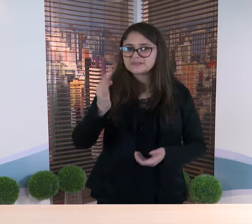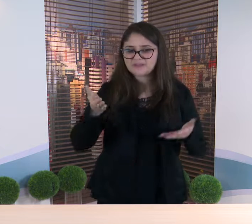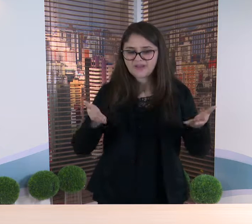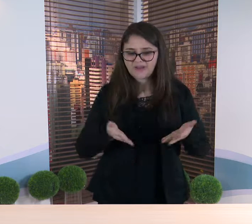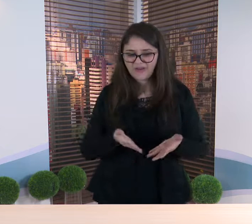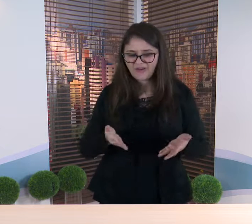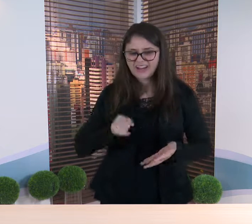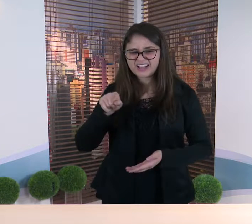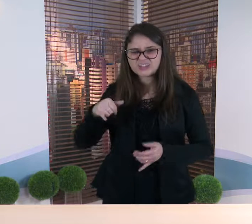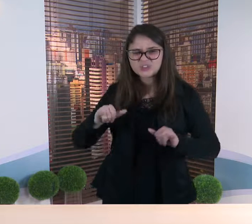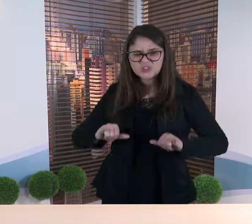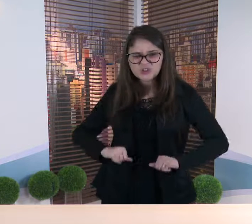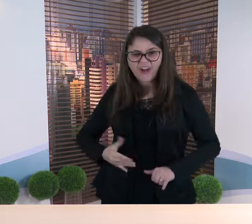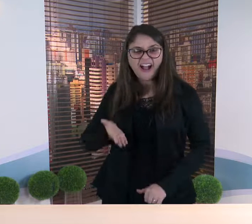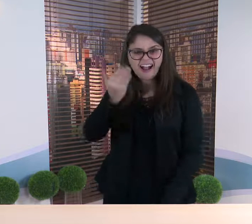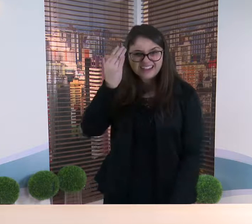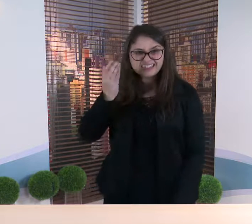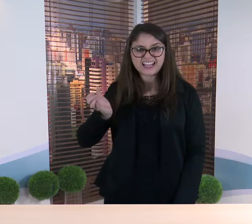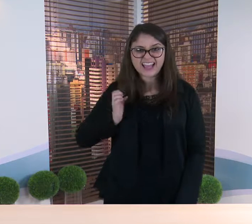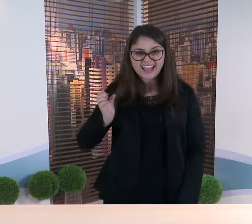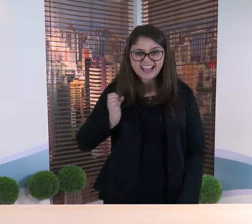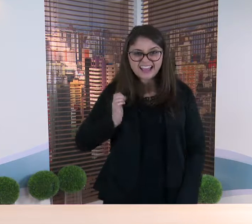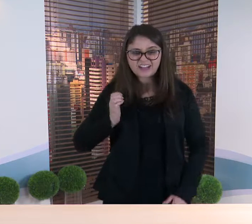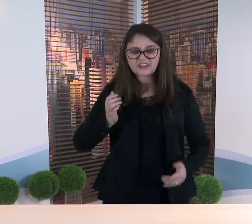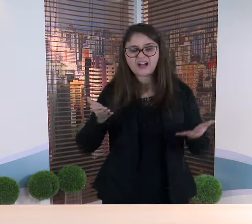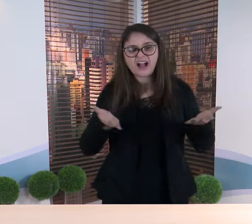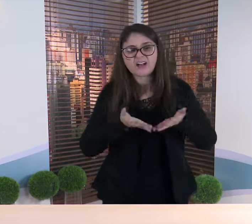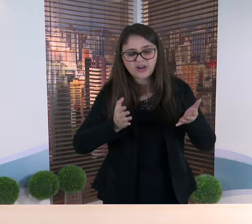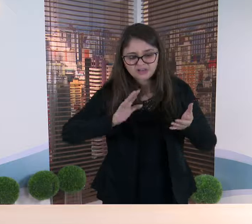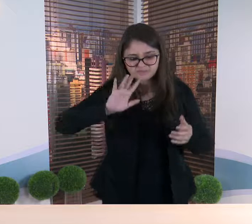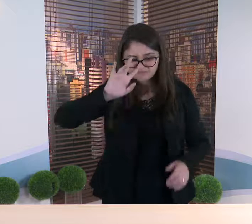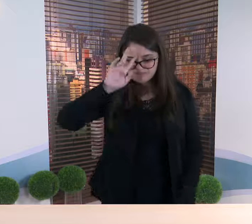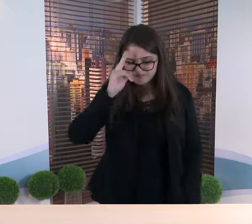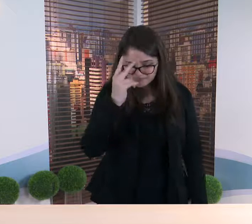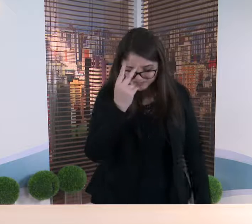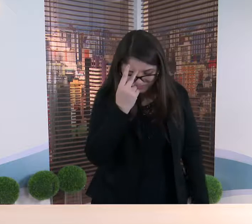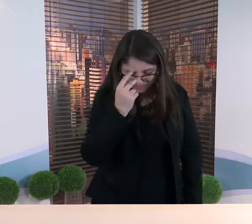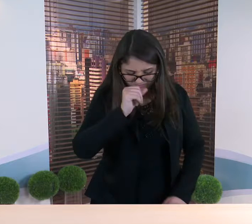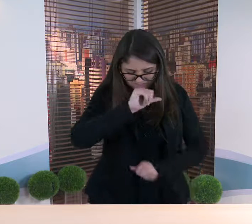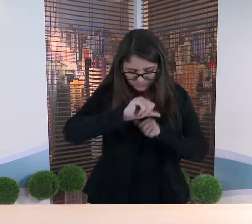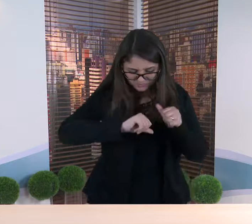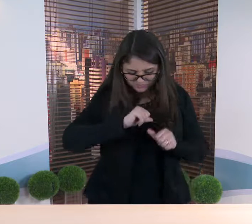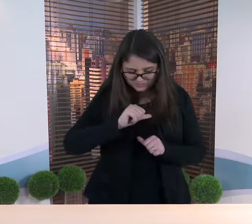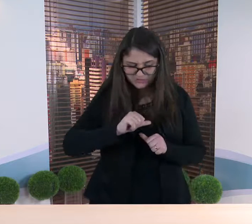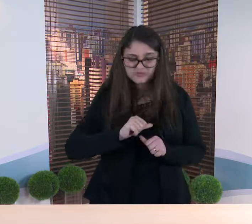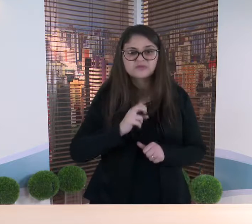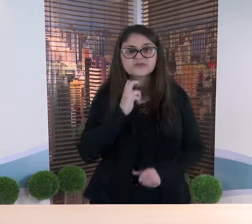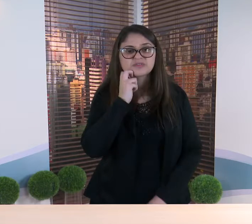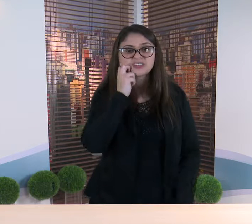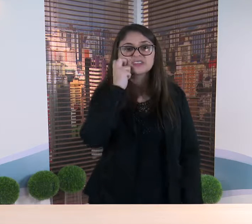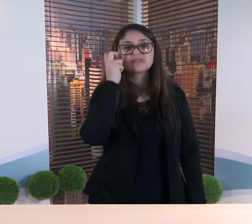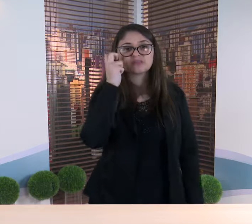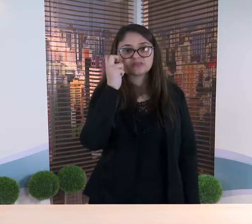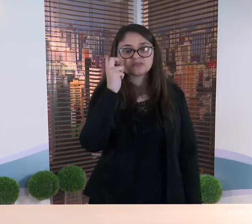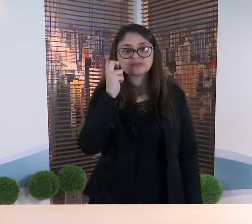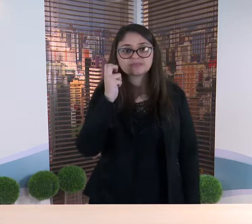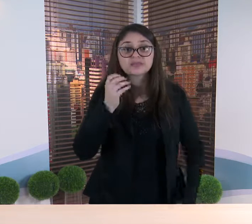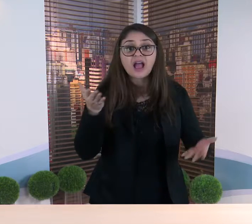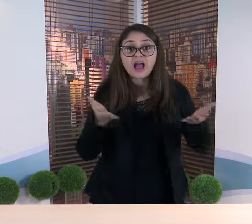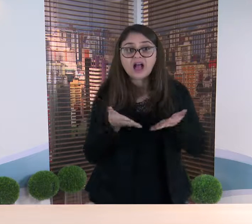vivendo em pobreza abjeta e vergonha. Tudo que humanamente lhe restara eram a esposa